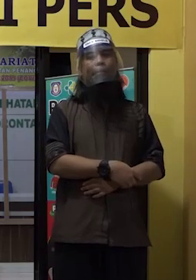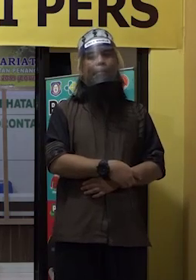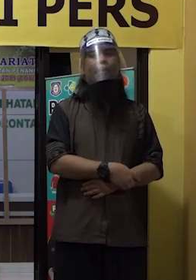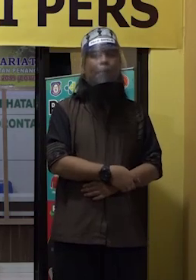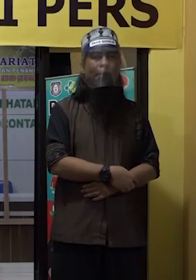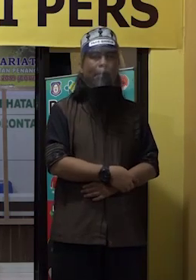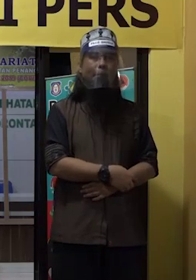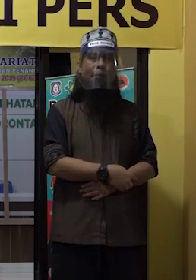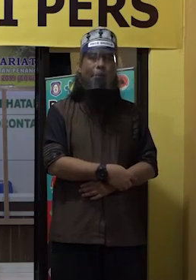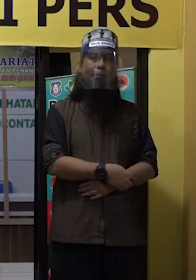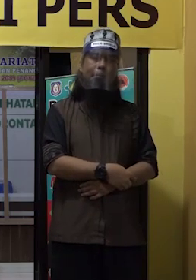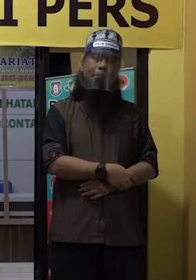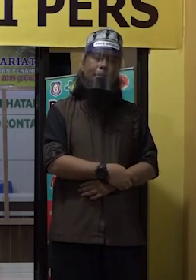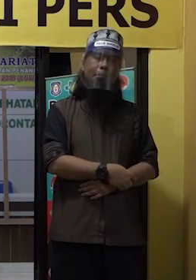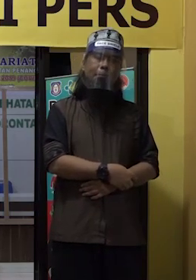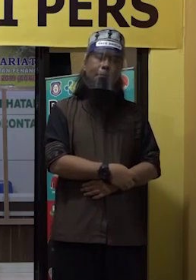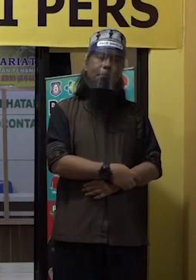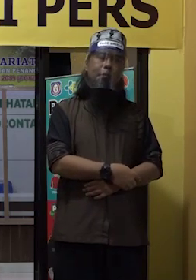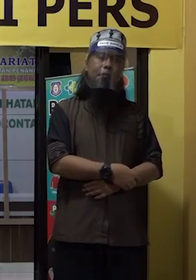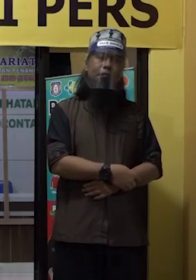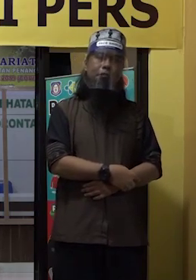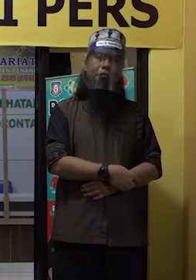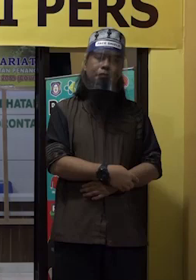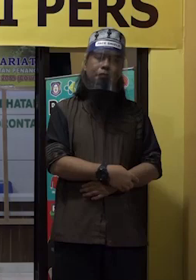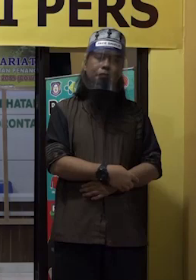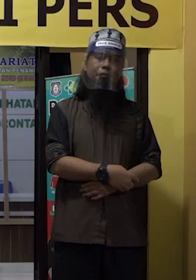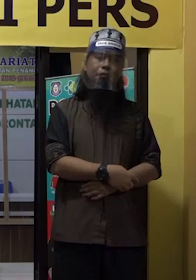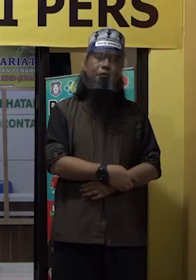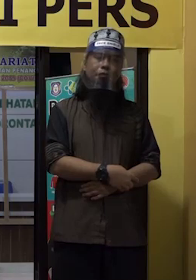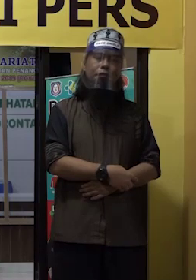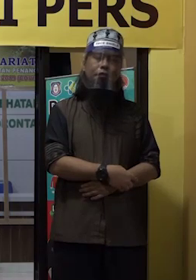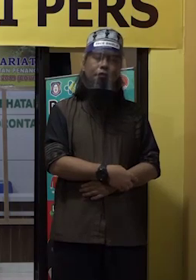oleh Pemda masing-masing. Silakan Pak Yanto.